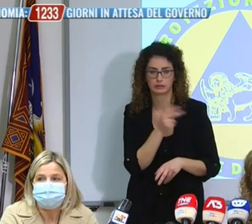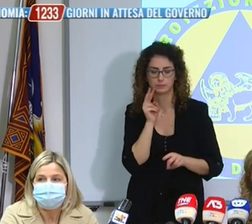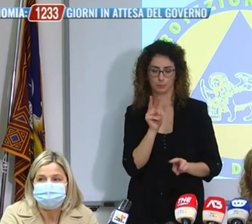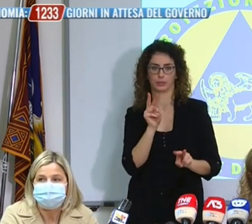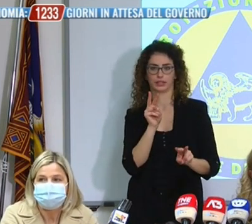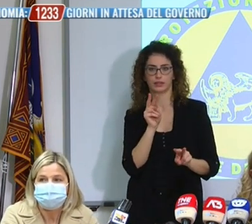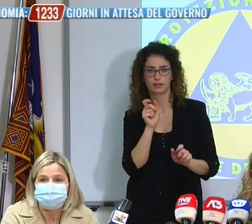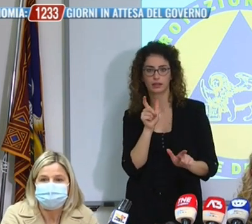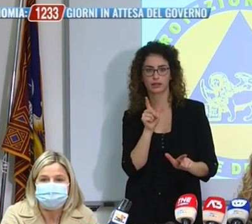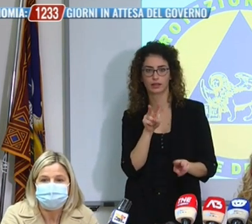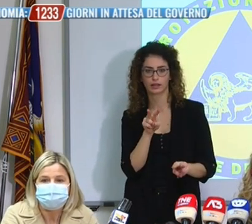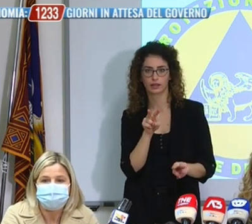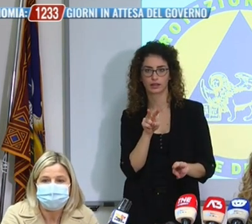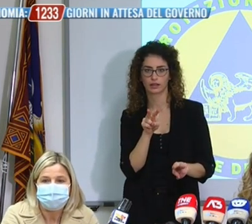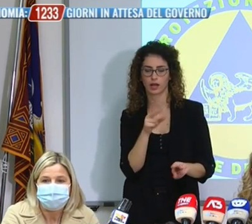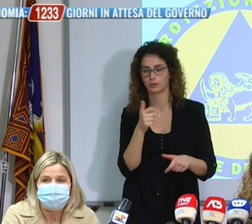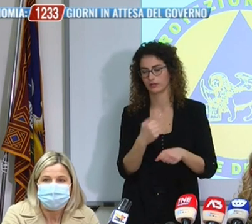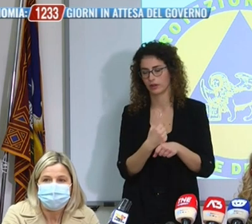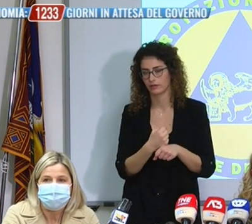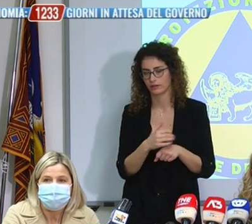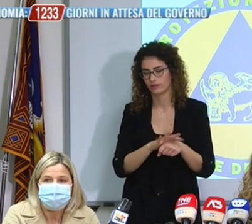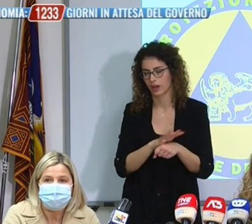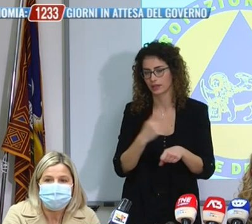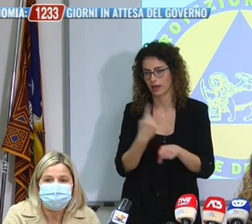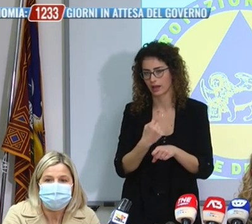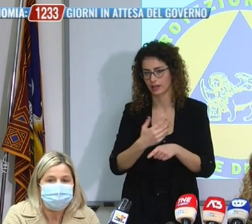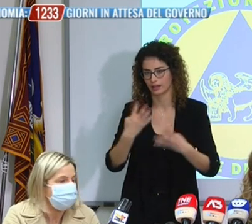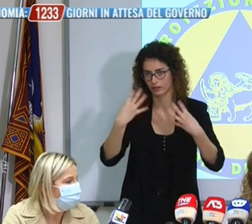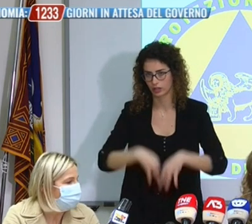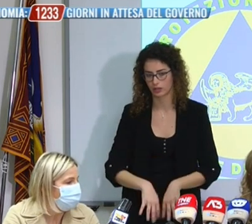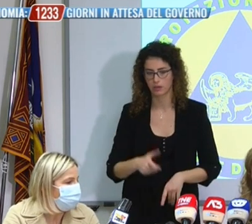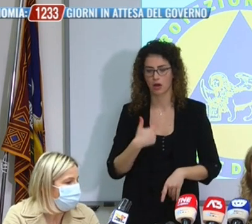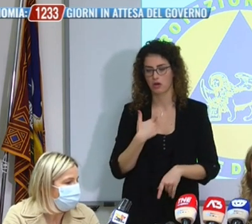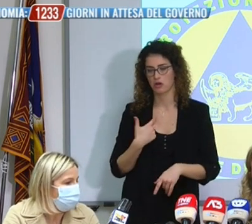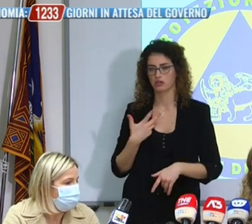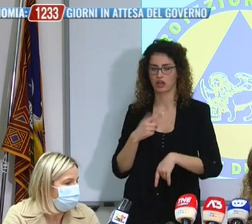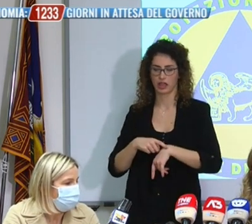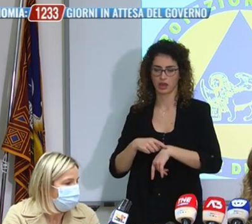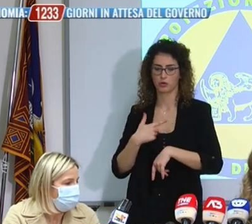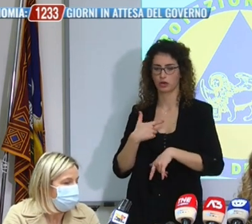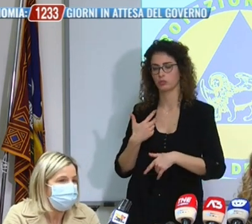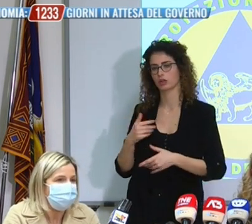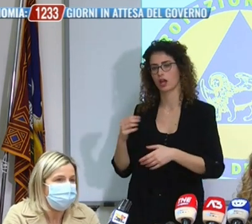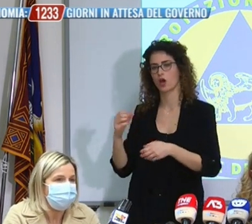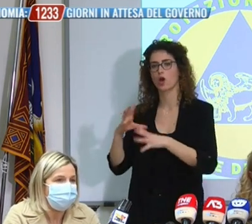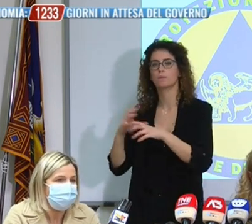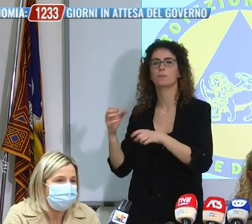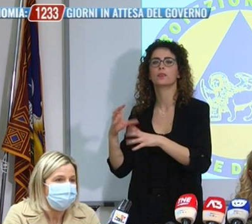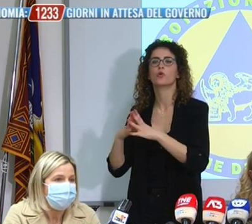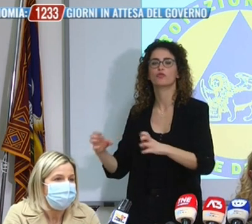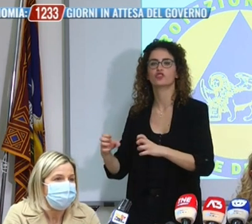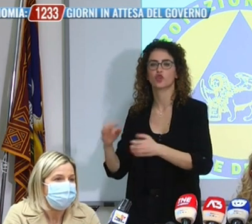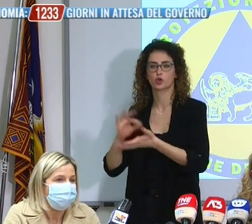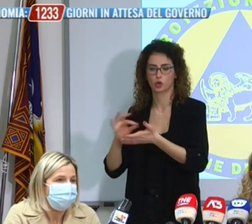che soprattutto le famiglie che si devono organizzare, ma daremo il tempo, adesso ne parleremo anche con l'ufficio scolastico regionale, di